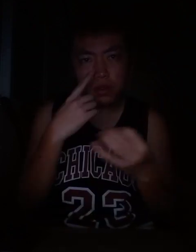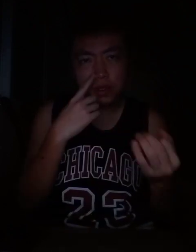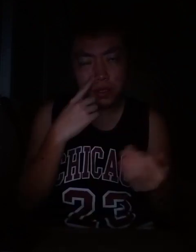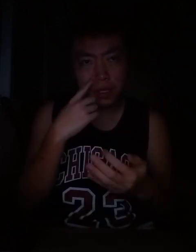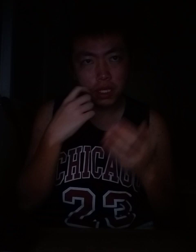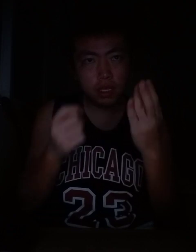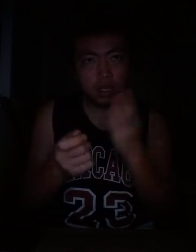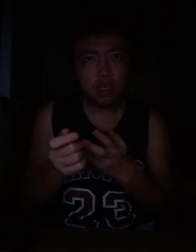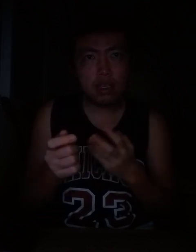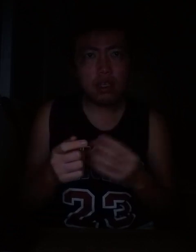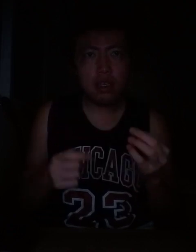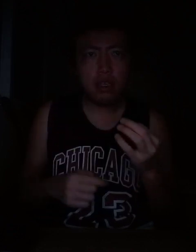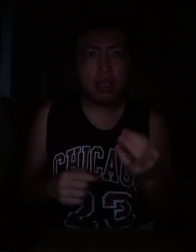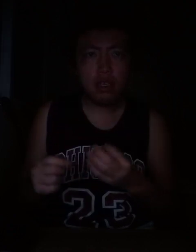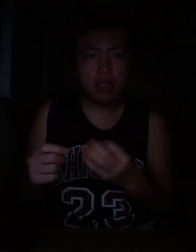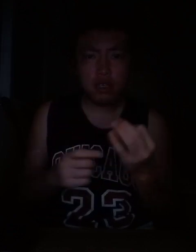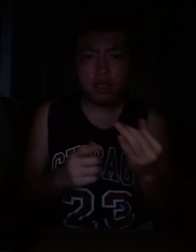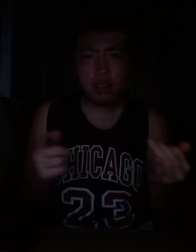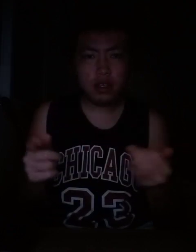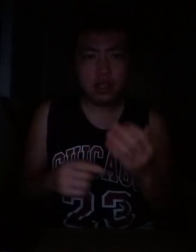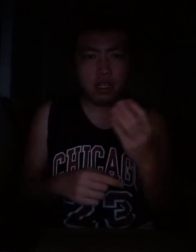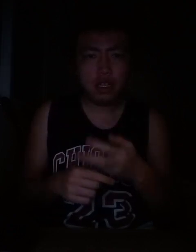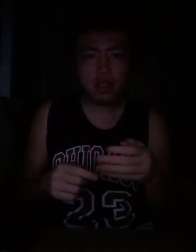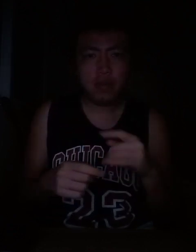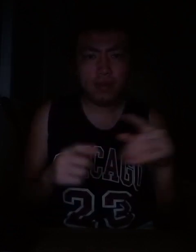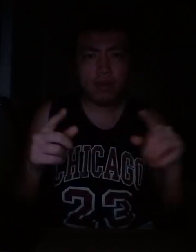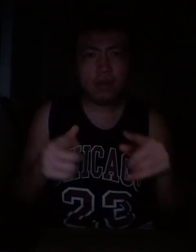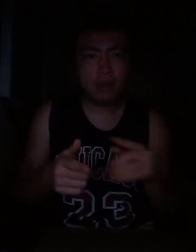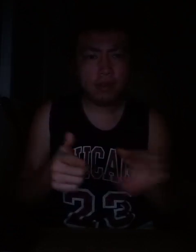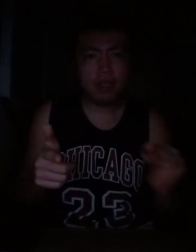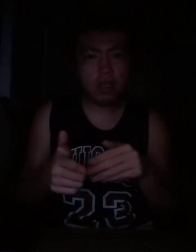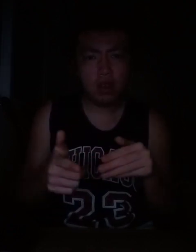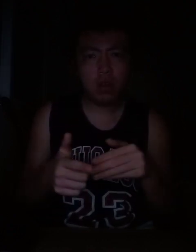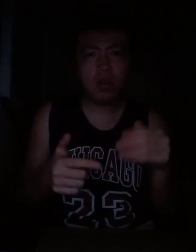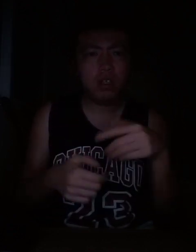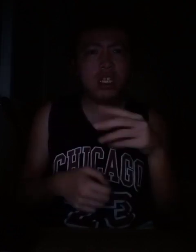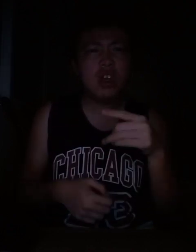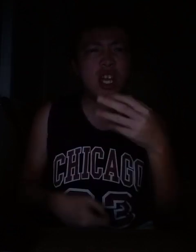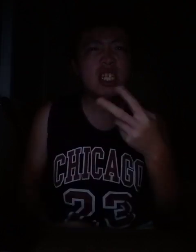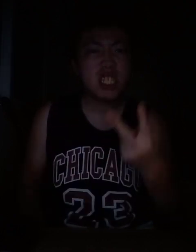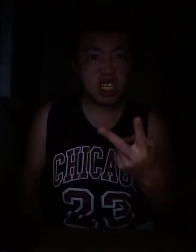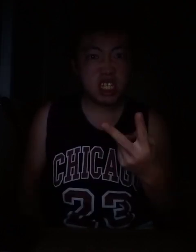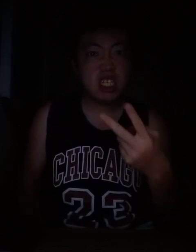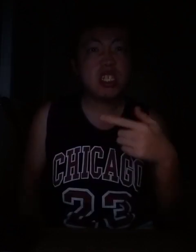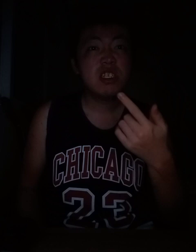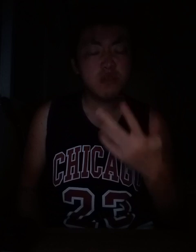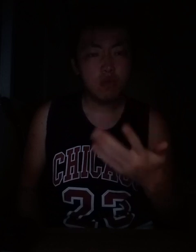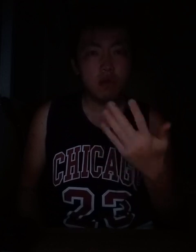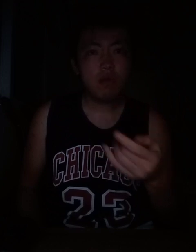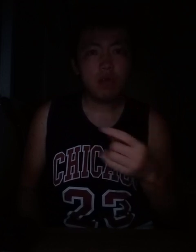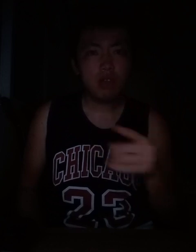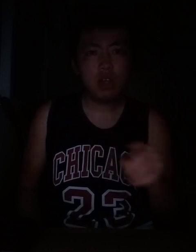끝내야 하는데 이렇게 되면 휘발유와 경유 가격은 리터당 200원, 210원씩 단숨에 더